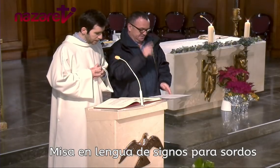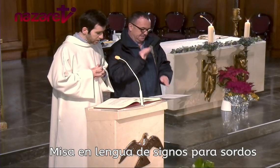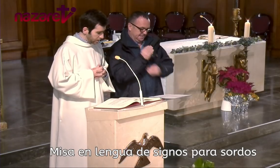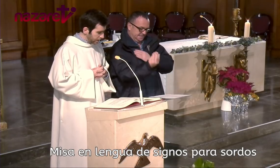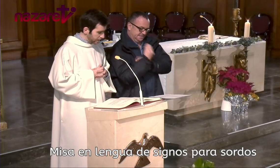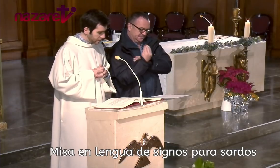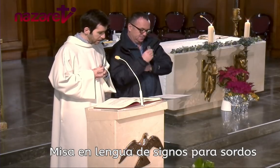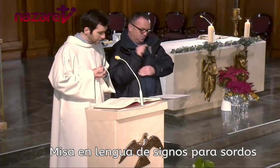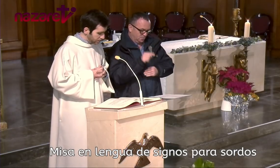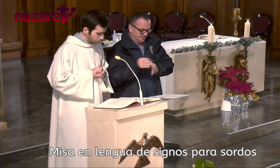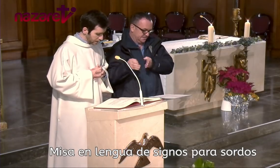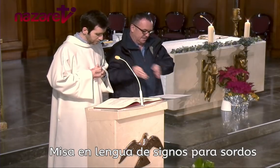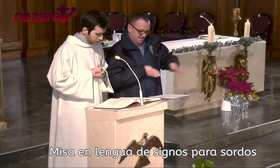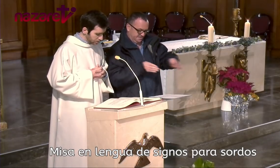Señor, enséñame tus caminos.